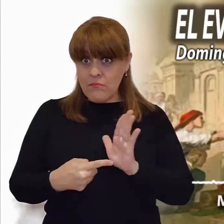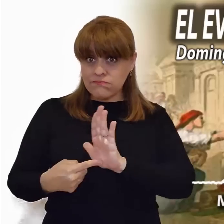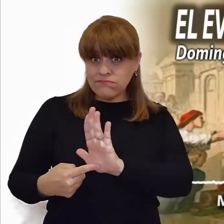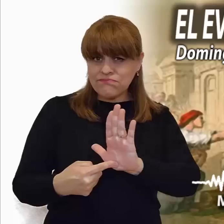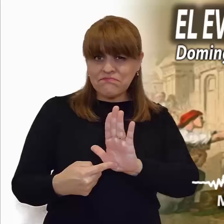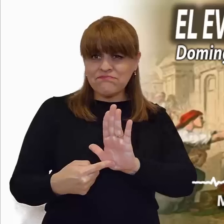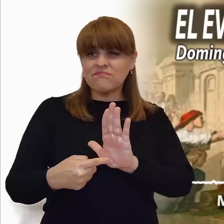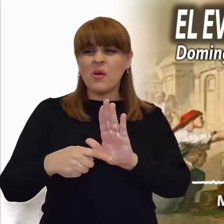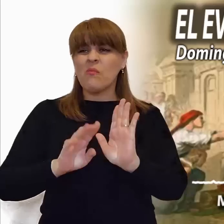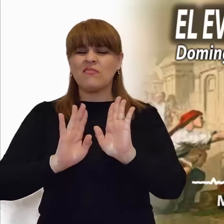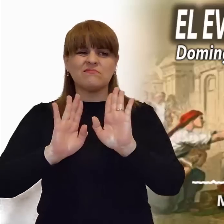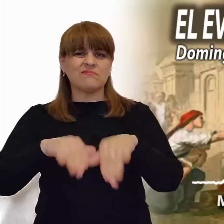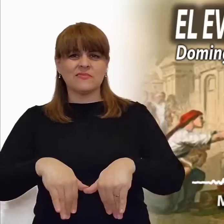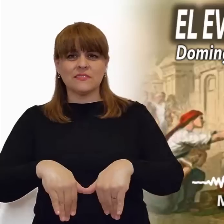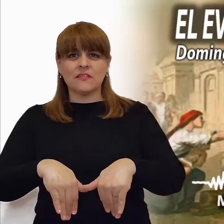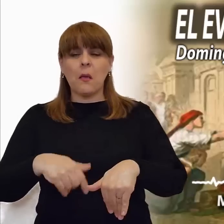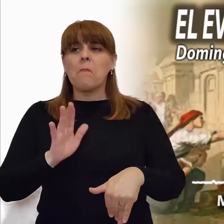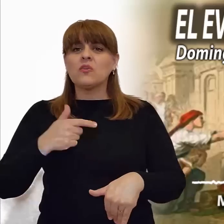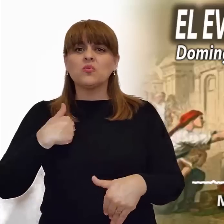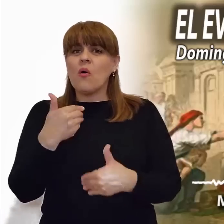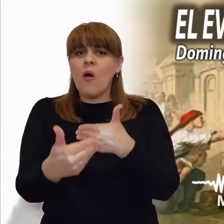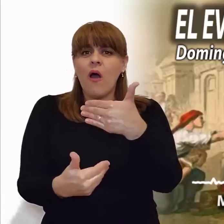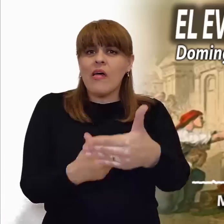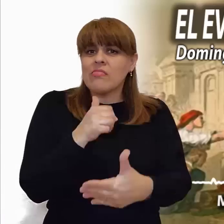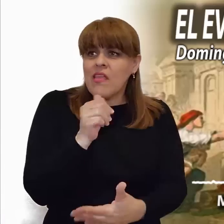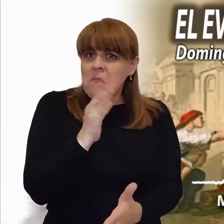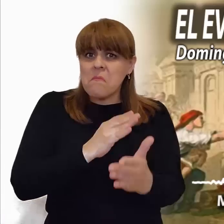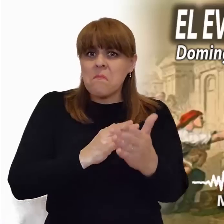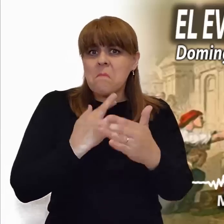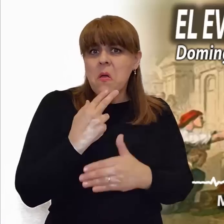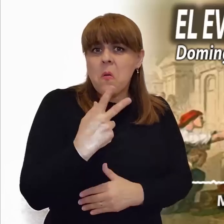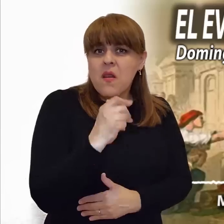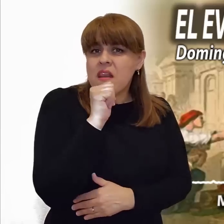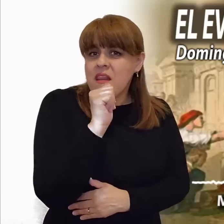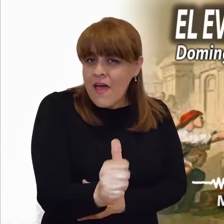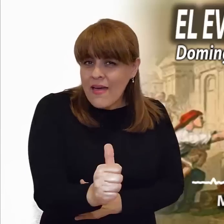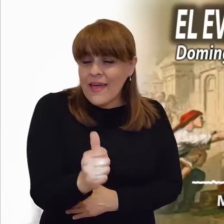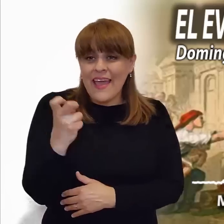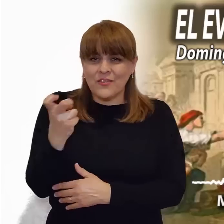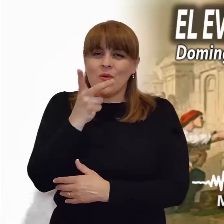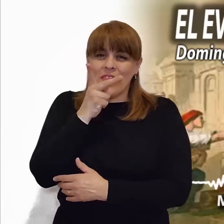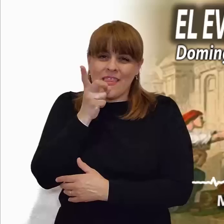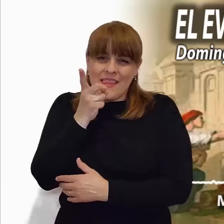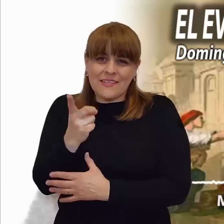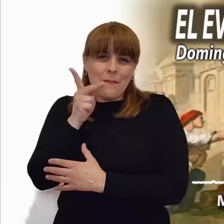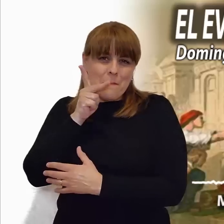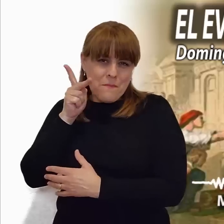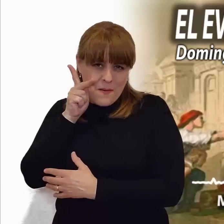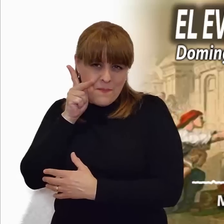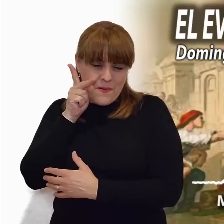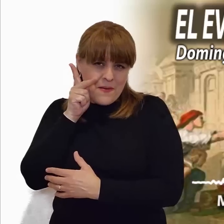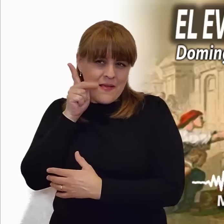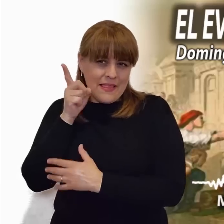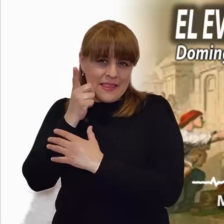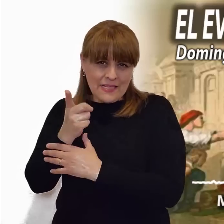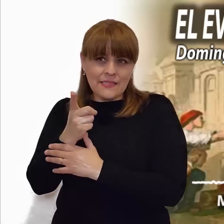frena para arriesgar y transformar, nos dice el Papa Francisco. La oración cristiana es eficaz porque nos